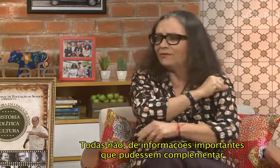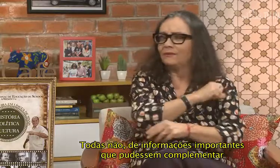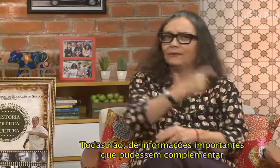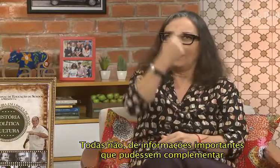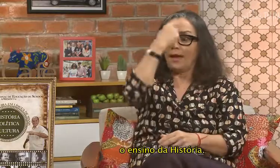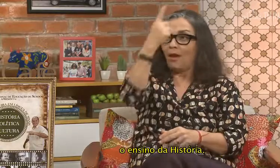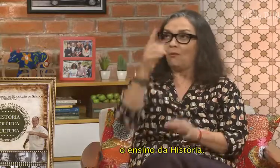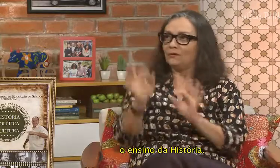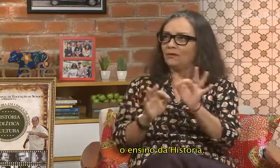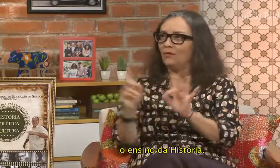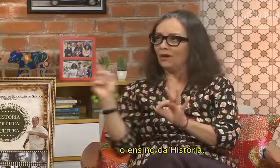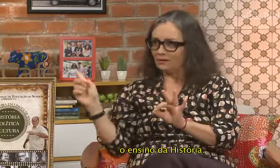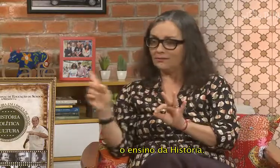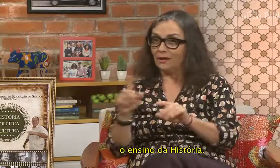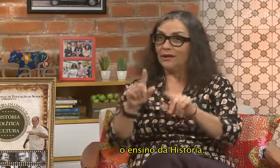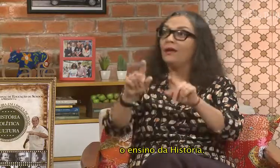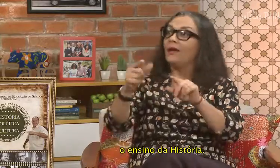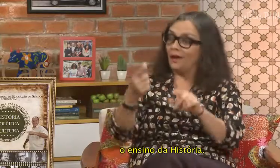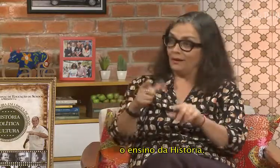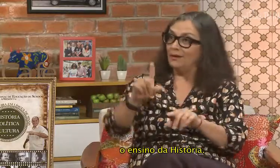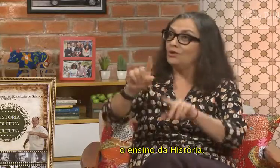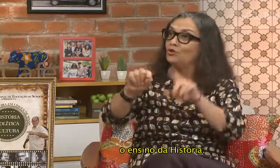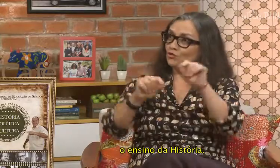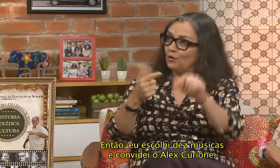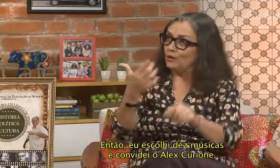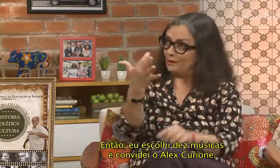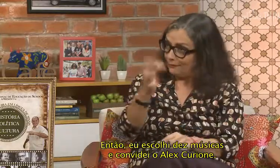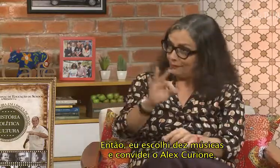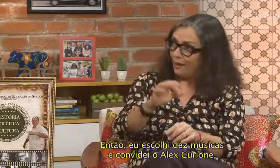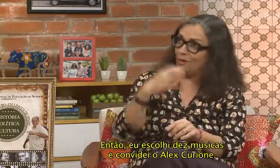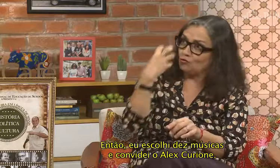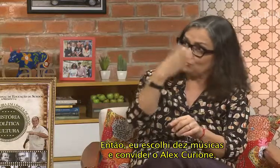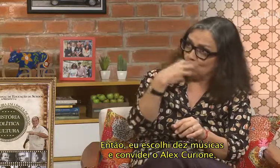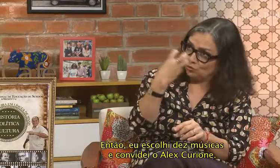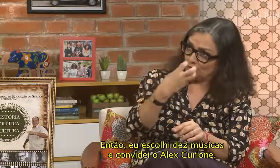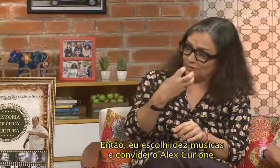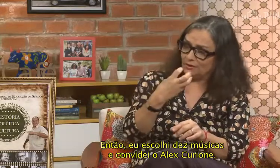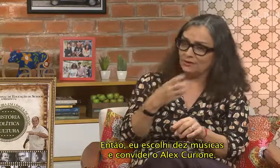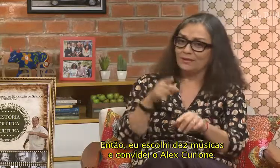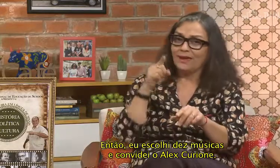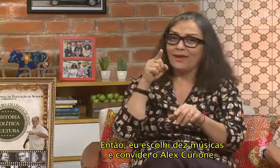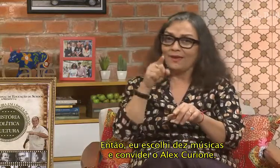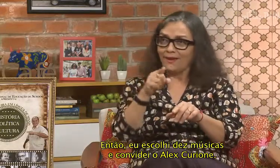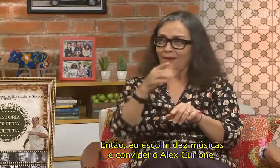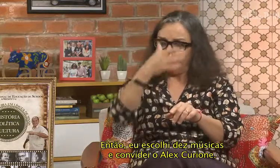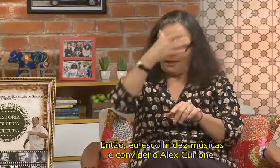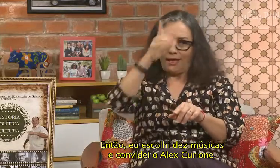o ensino da história. Então, eu escolhi dez músicas e